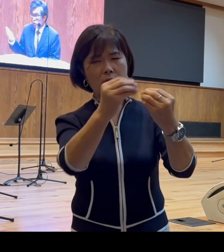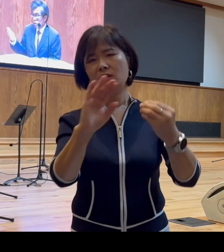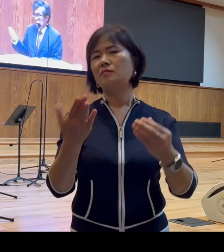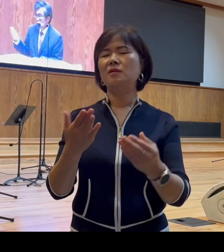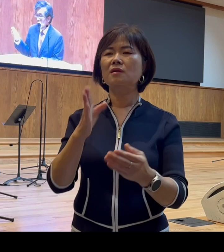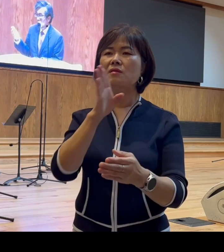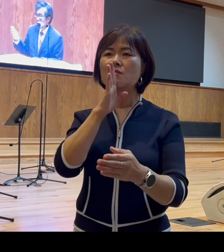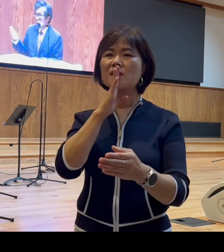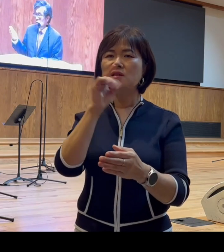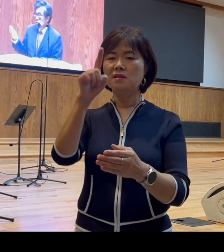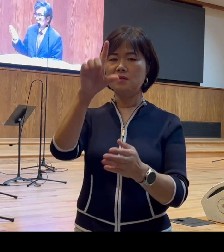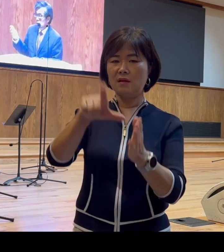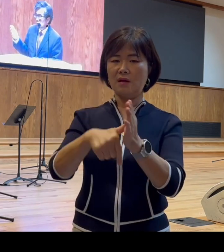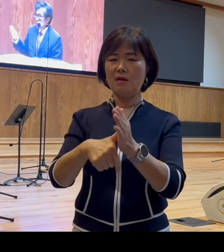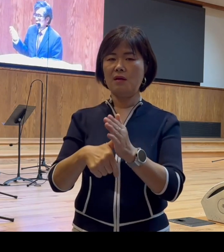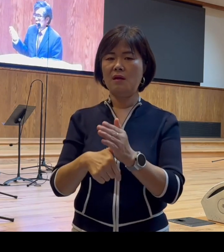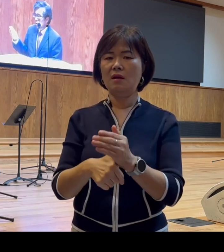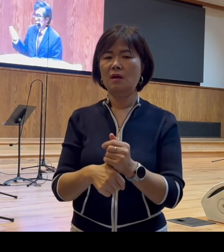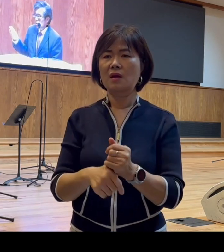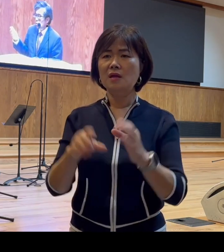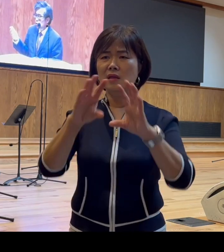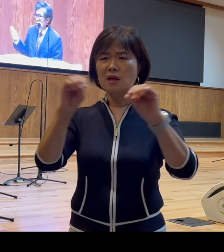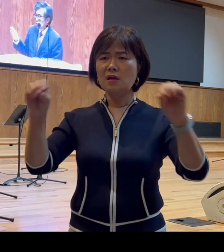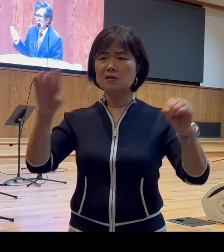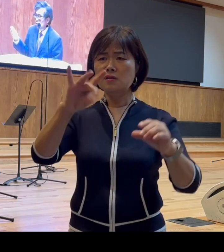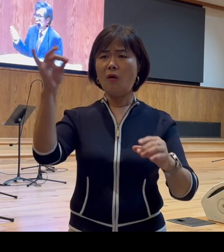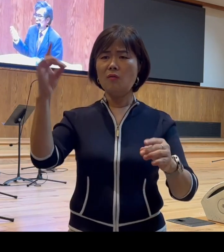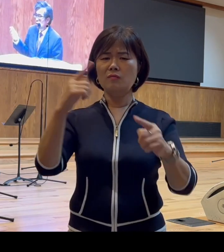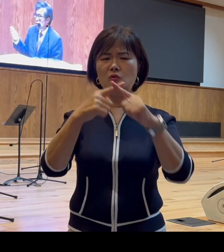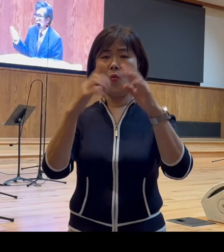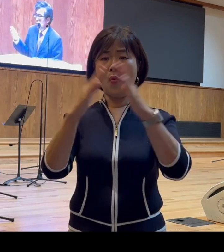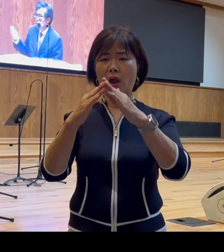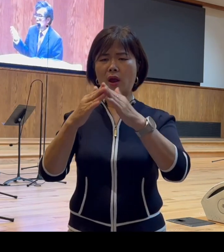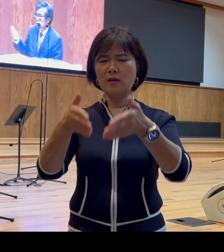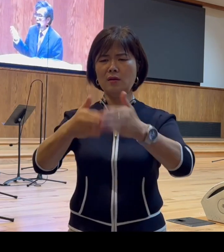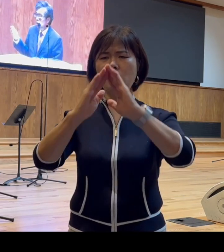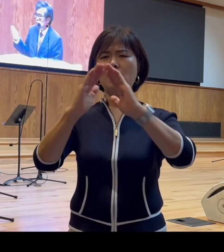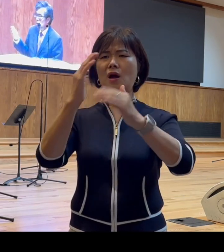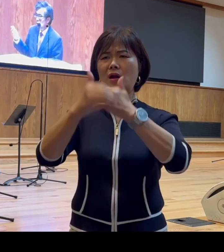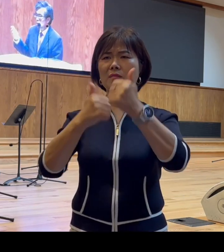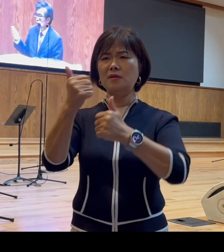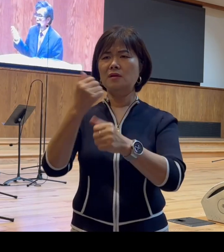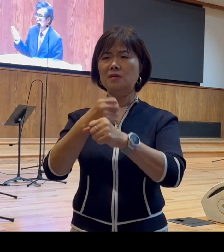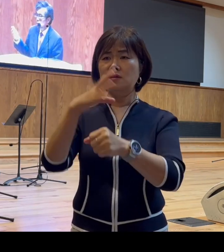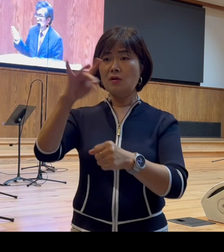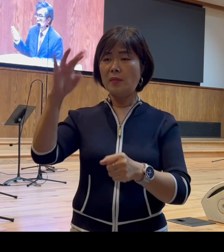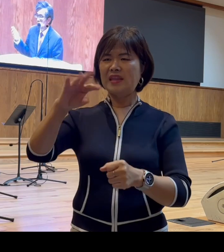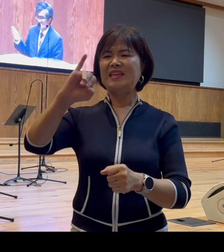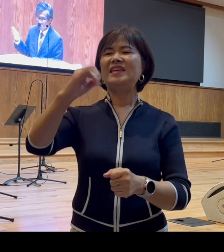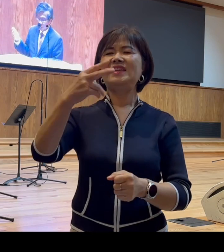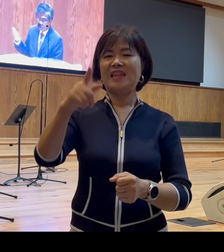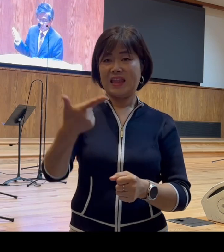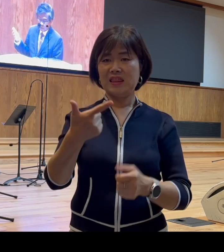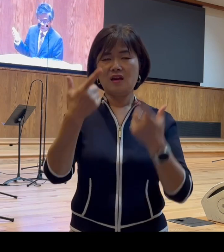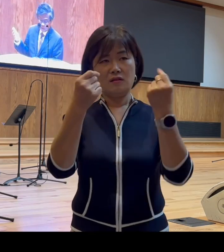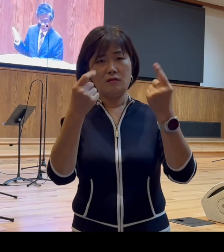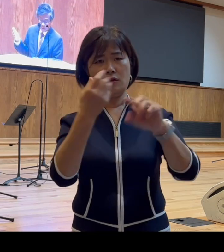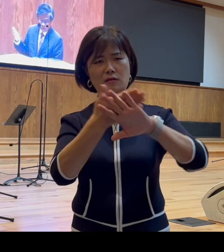유대교가 압도적인 상황에 이 땅에 처음 출현한 하나님의 교회는 마치 이단과 같은 곳이었습니다.